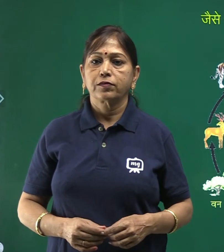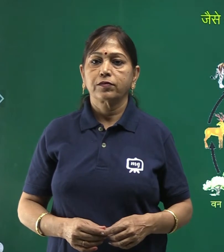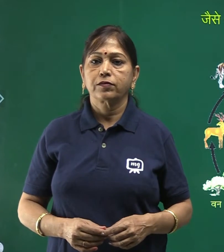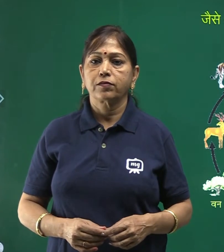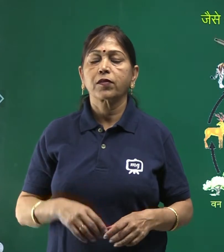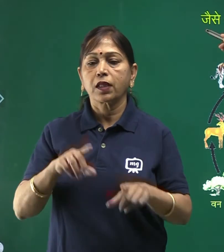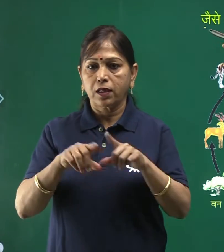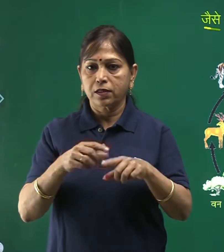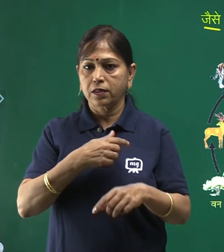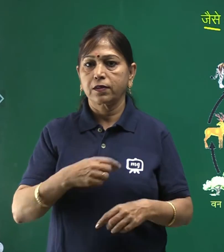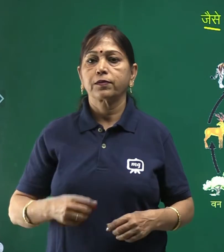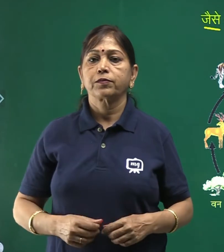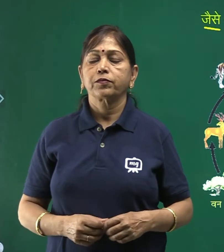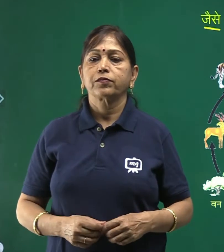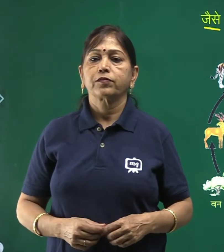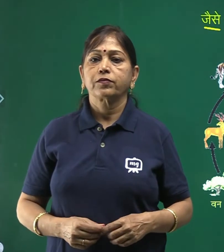जैसे